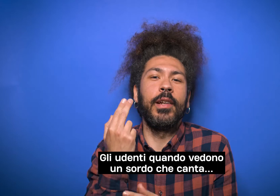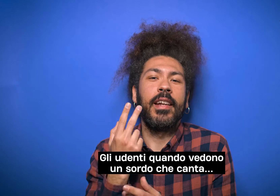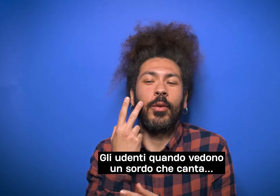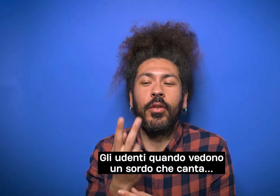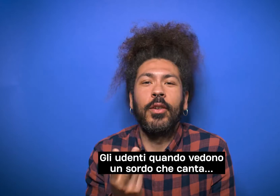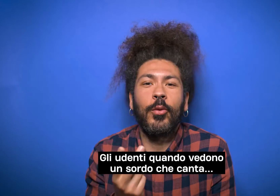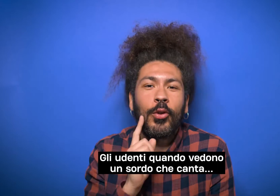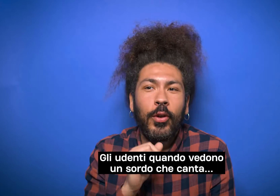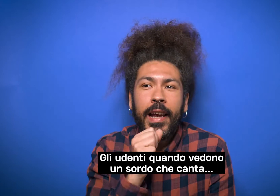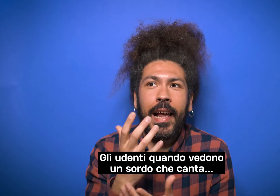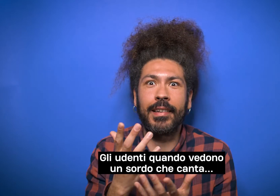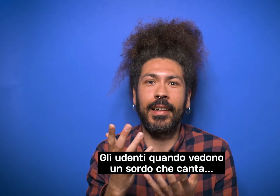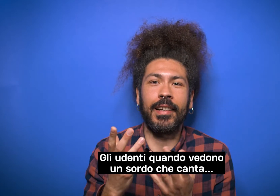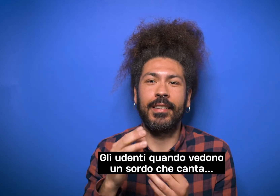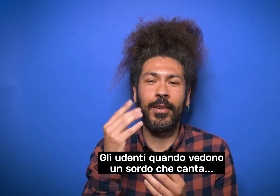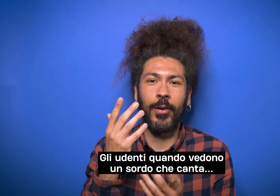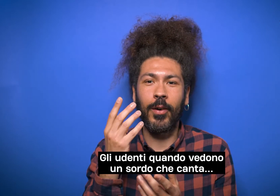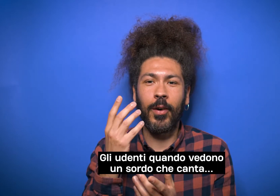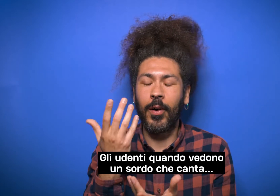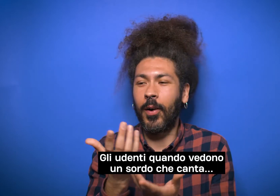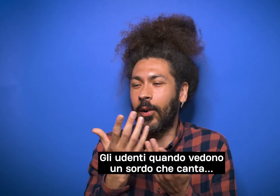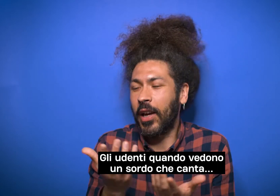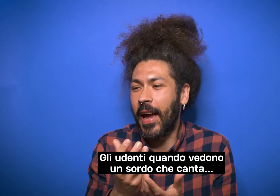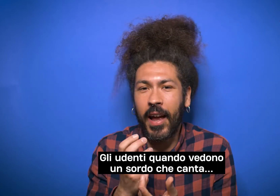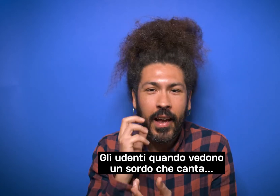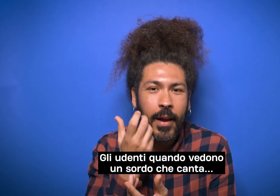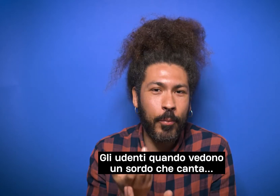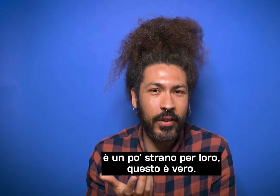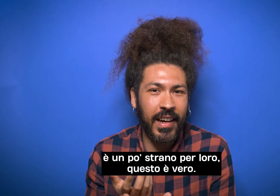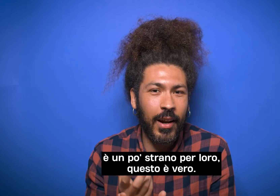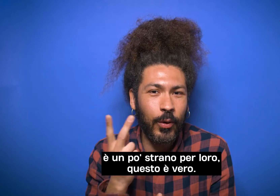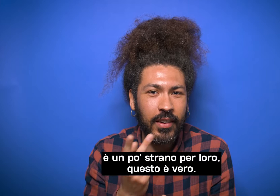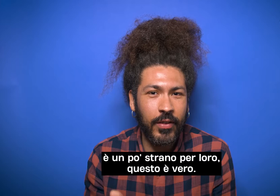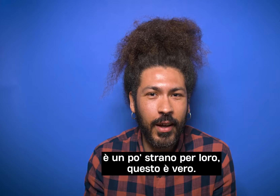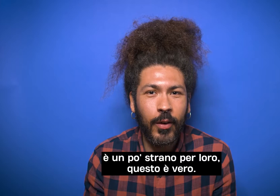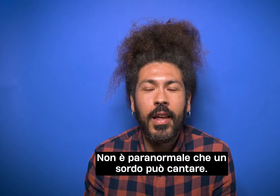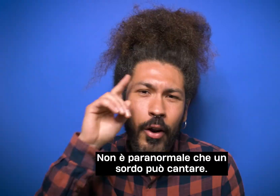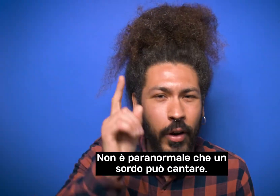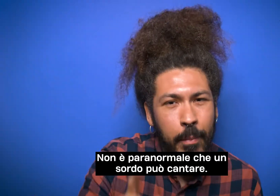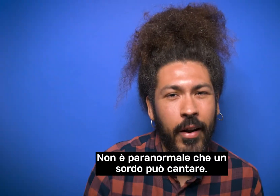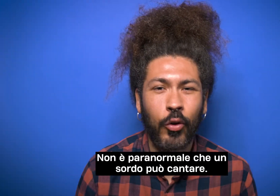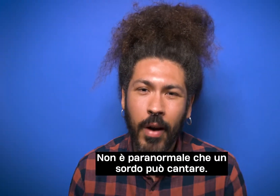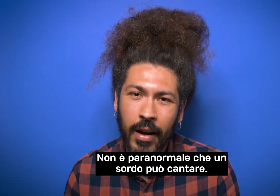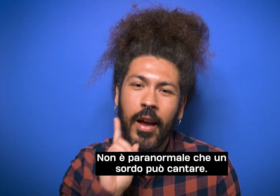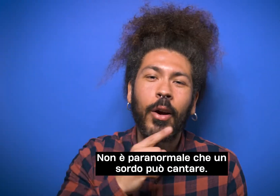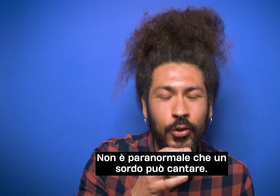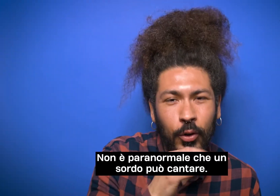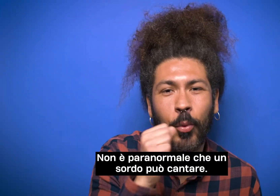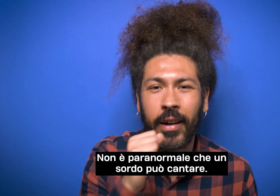gli utenti, quando vedono un sordo che canta, iniziano, cioè è un po' strano, questo è vero. Non è paranormale che un sordo può